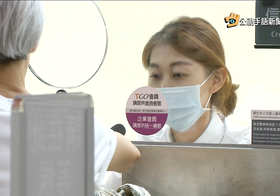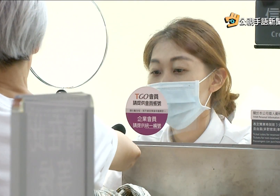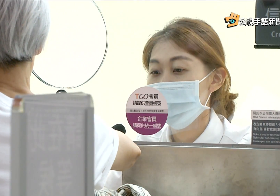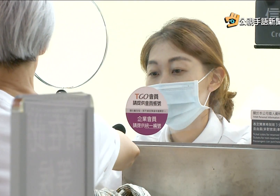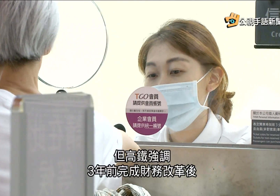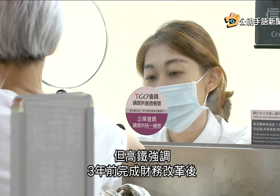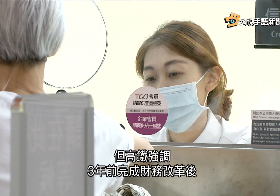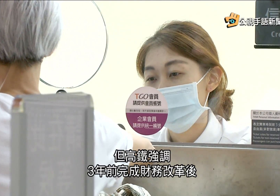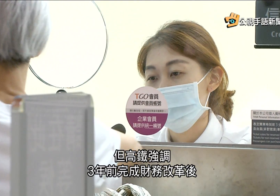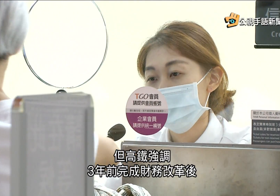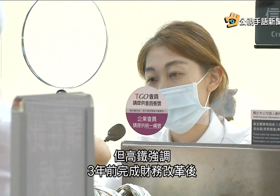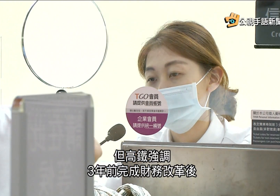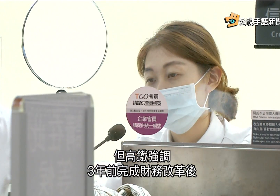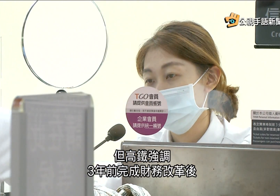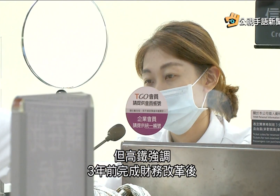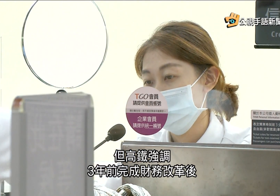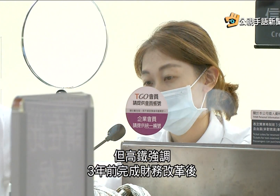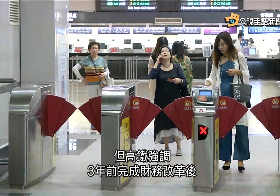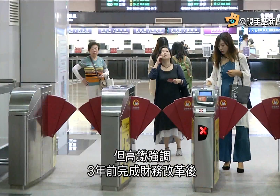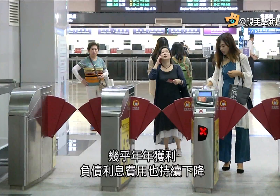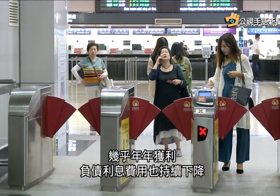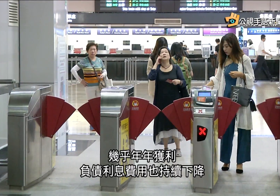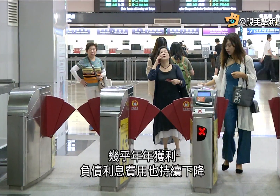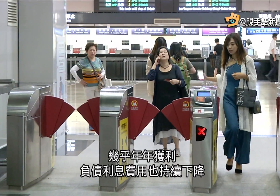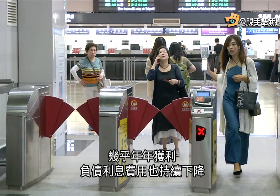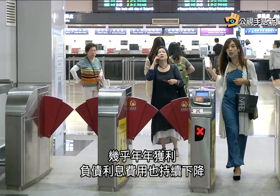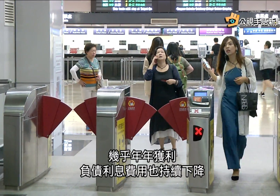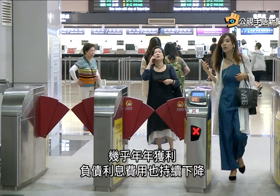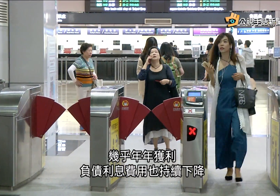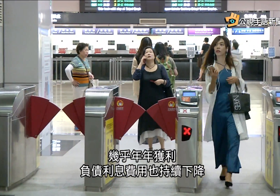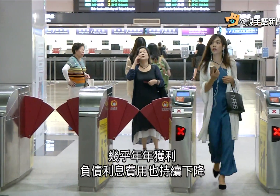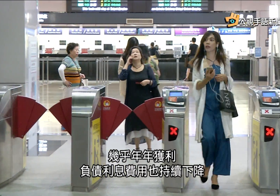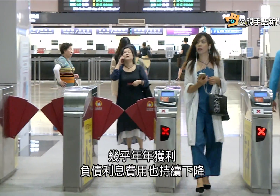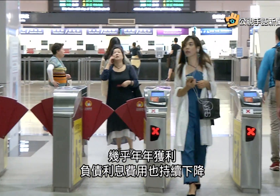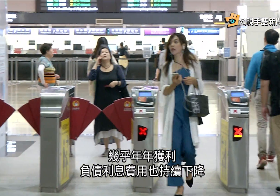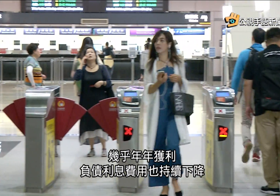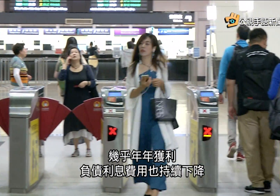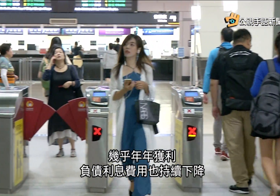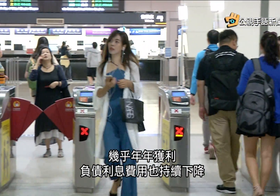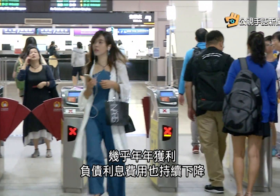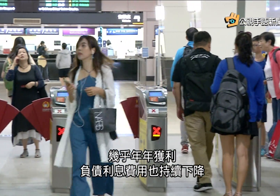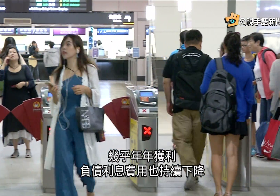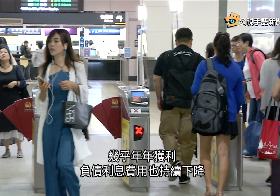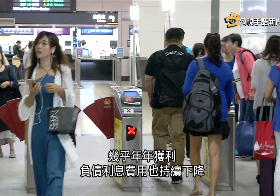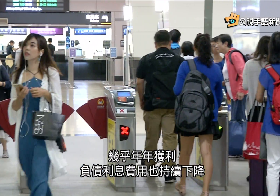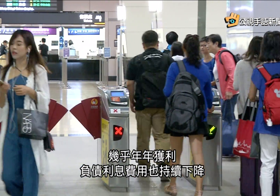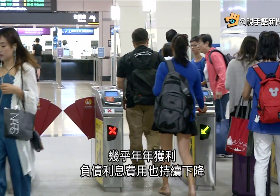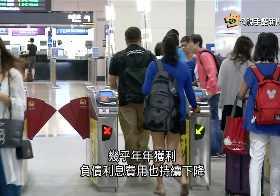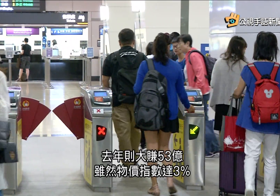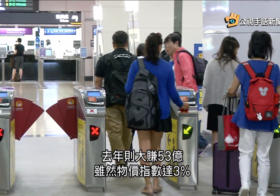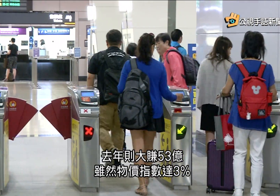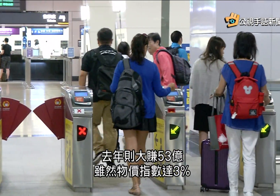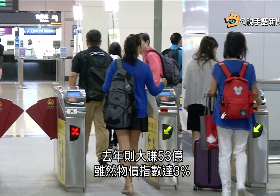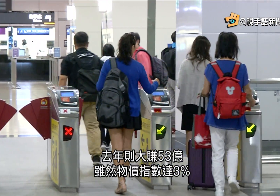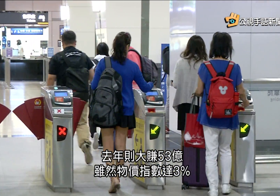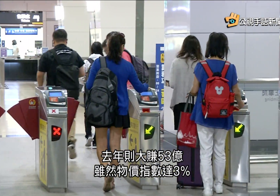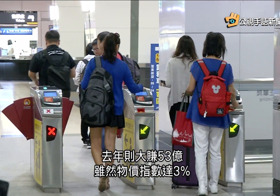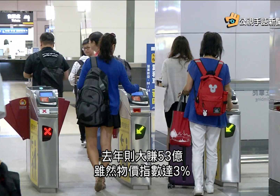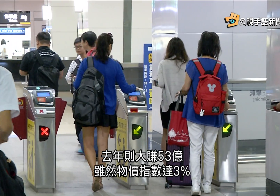调，3年前完成财务改革后，几乎年年获利，负债利息费用也持续下降。去年则大赚53亿，虽